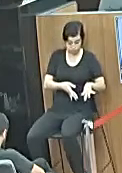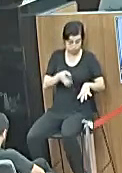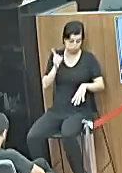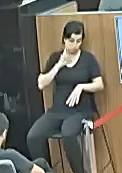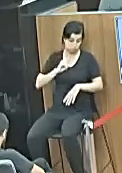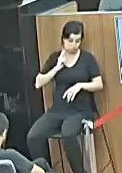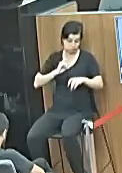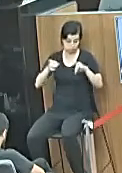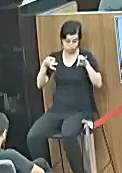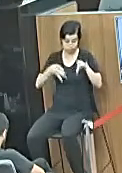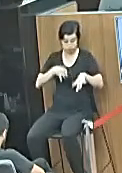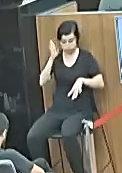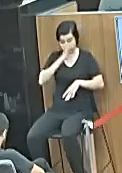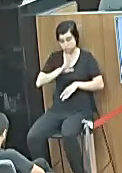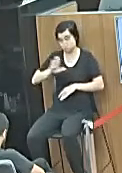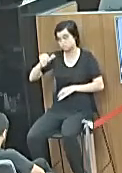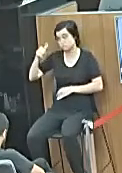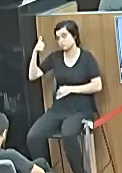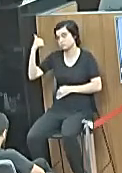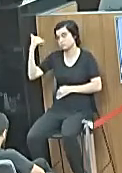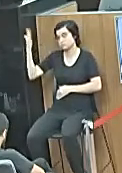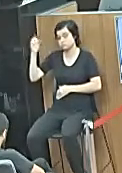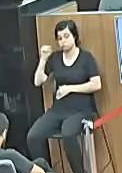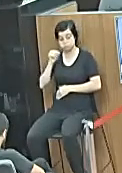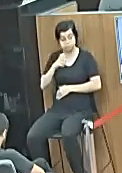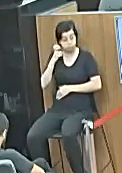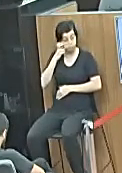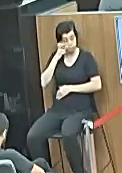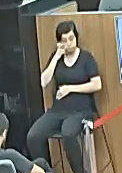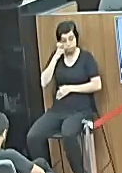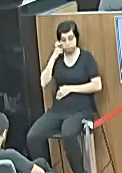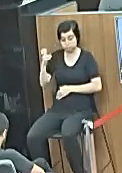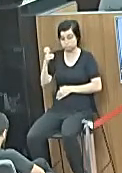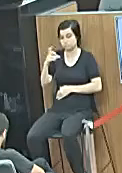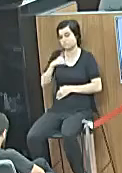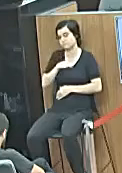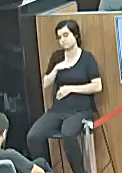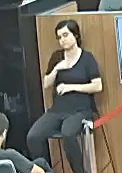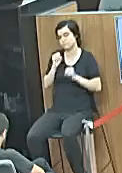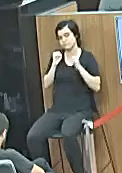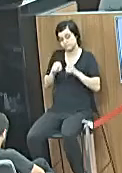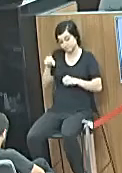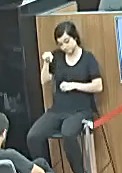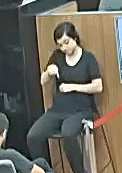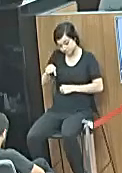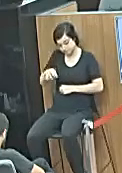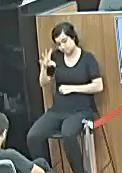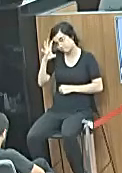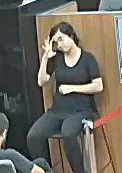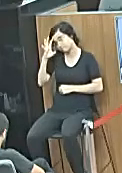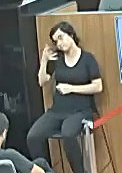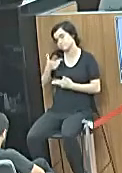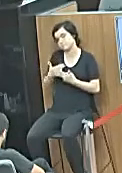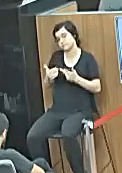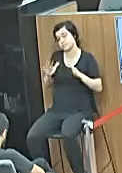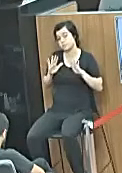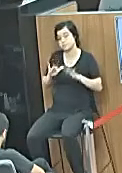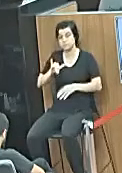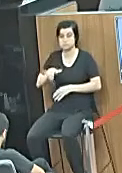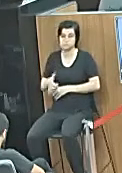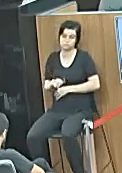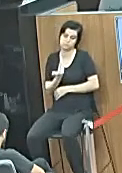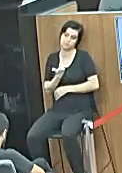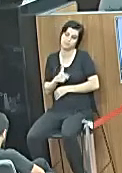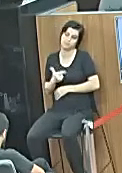país são os cérebros com idéias incríveis que poderiam trazer soluções para diversas